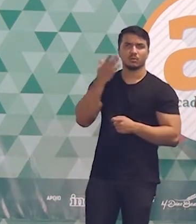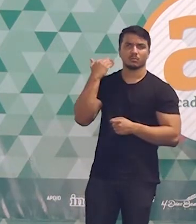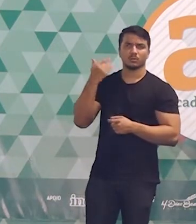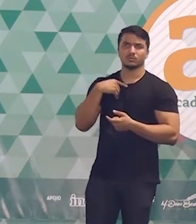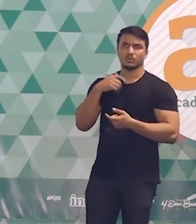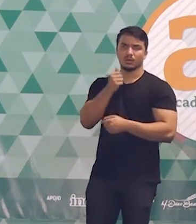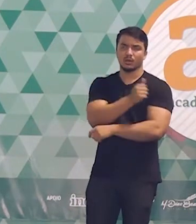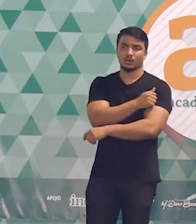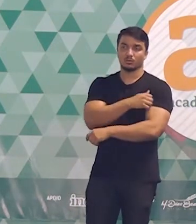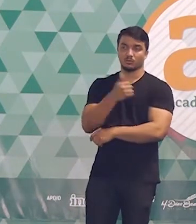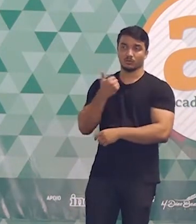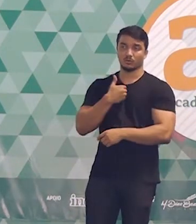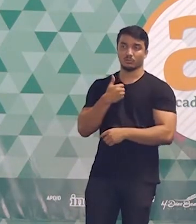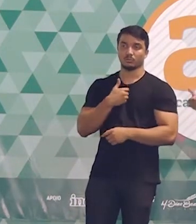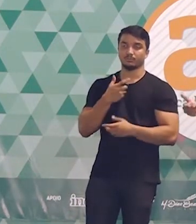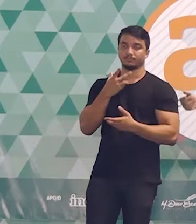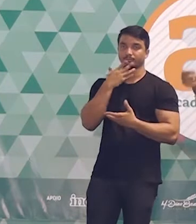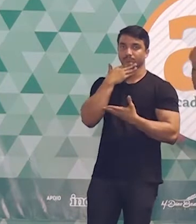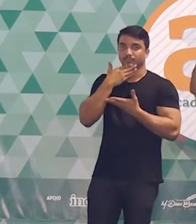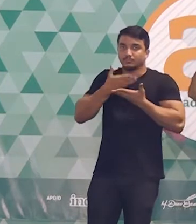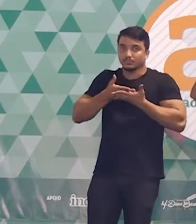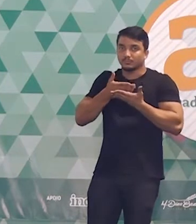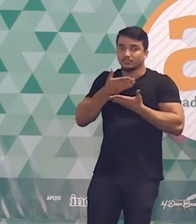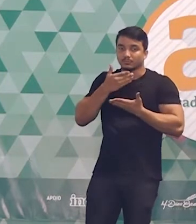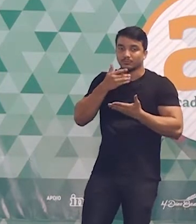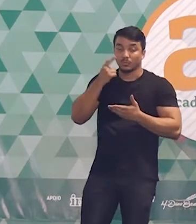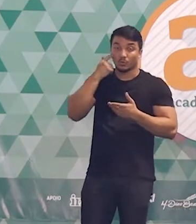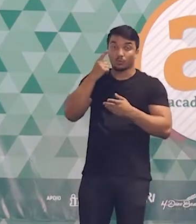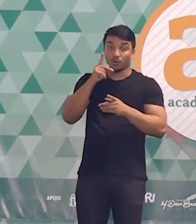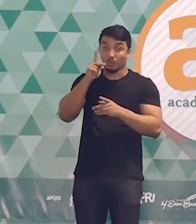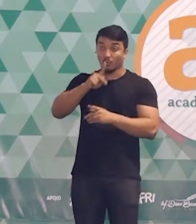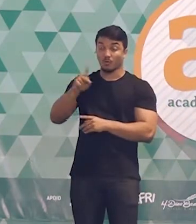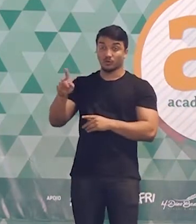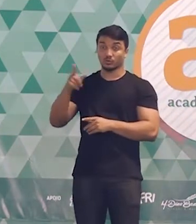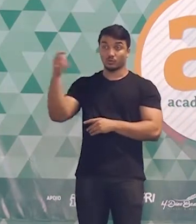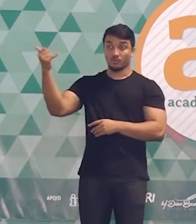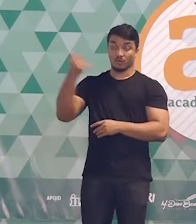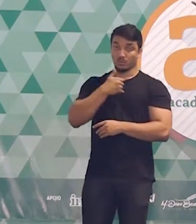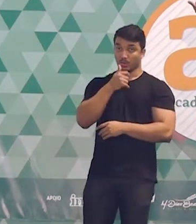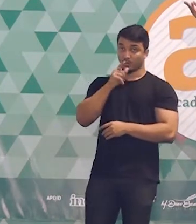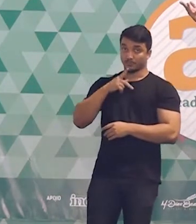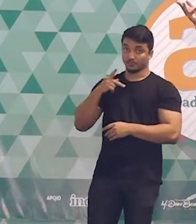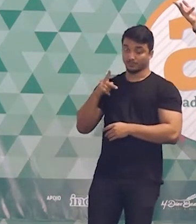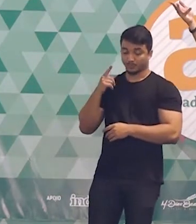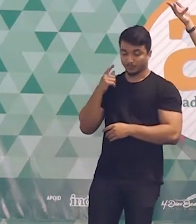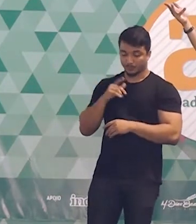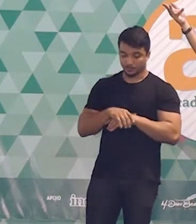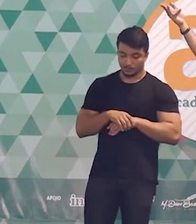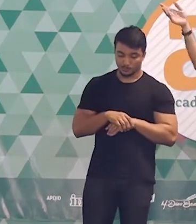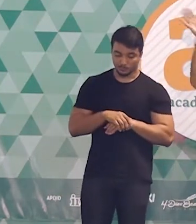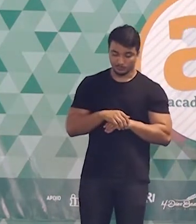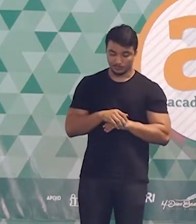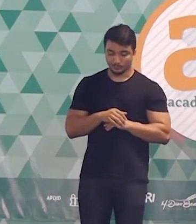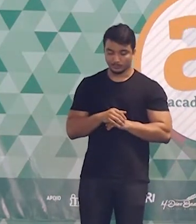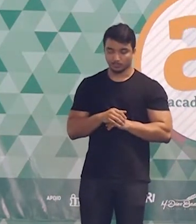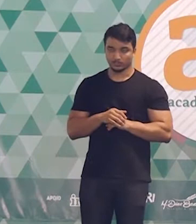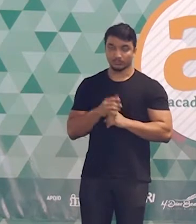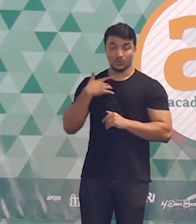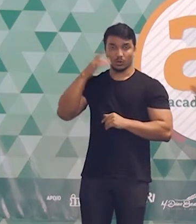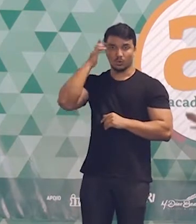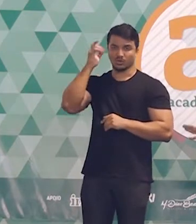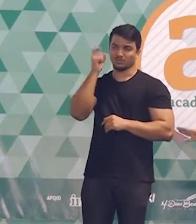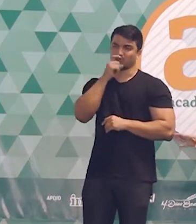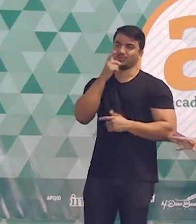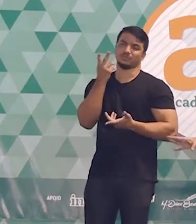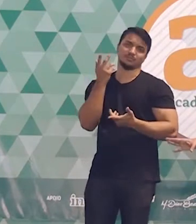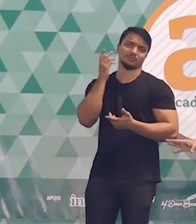um aluno me falou isso, eu fiquei horrorizado, porque ele disse que foi um professor que falou. Eu acho que é mentira dele, porque eu acho